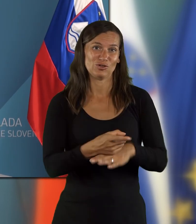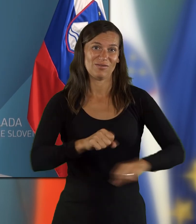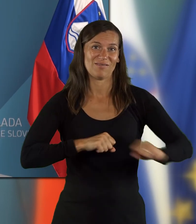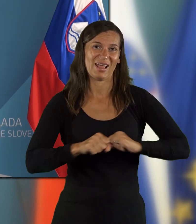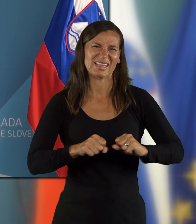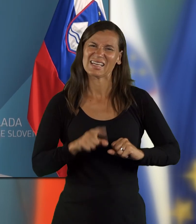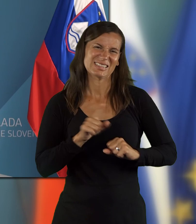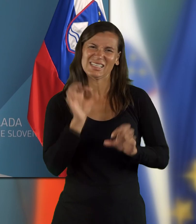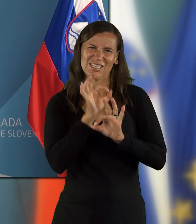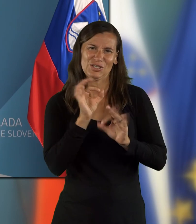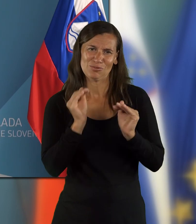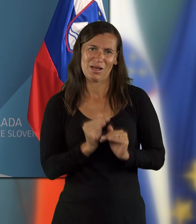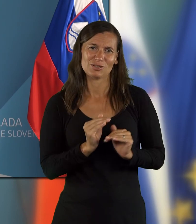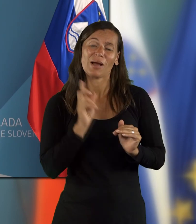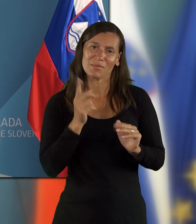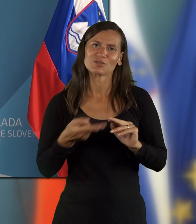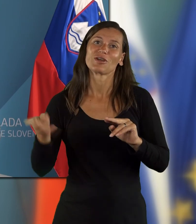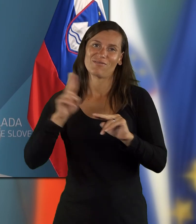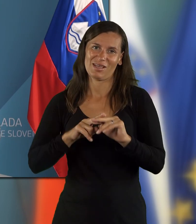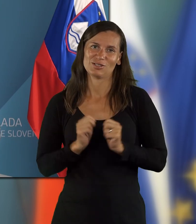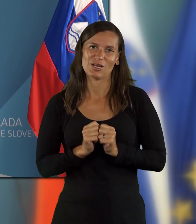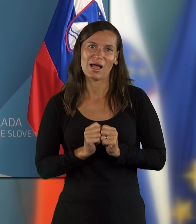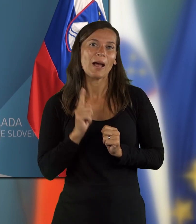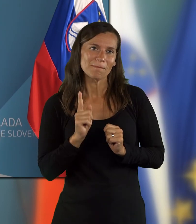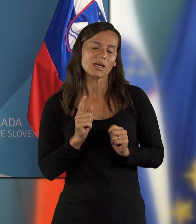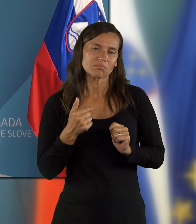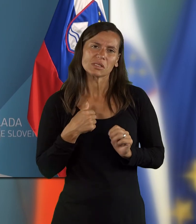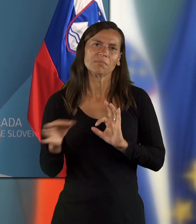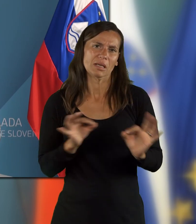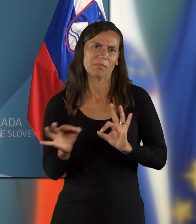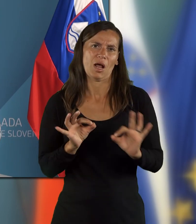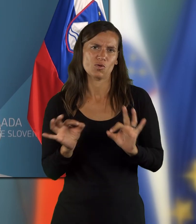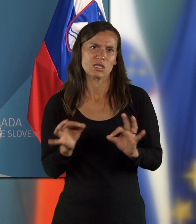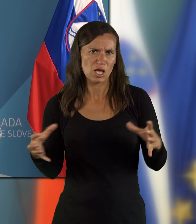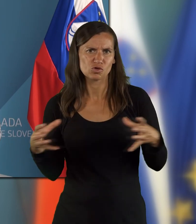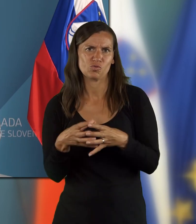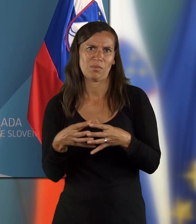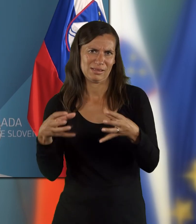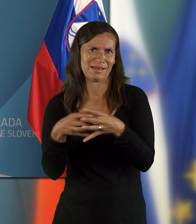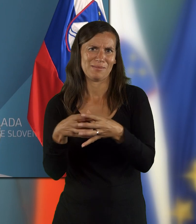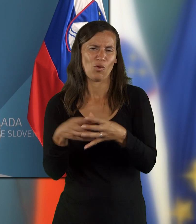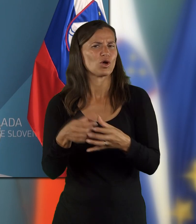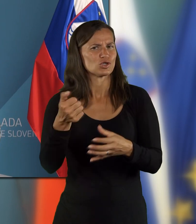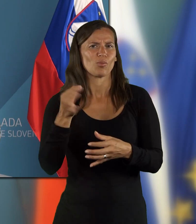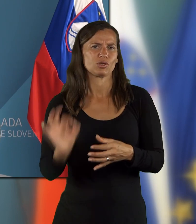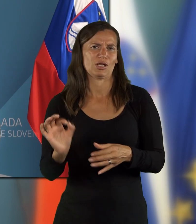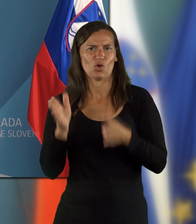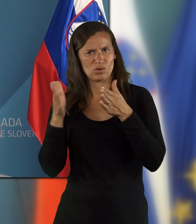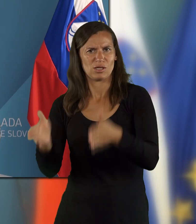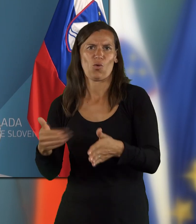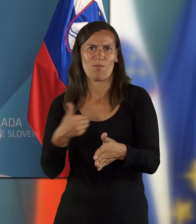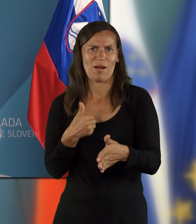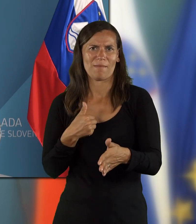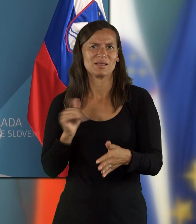odgovornost po današnjih odločitvah vlade ni nič manjša, kvečjemu večja. Ampak sem pripravljena skupaj z ekipo,